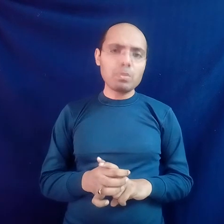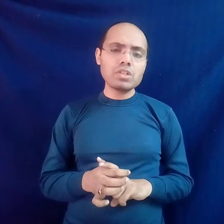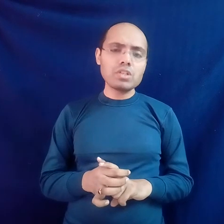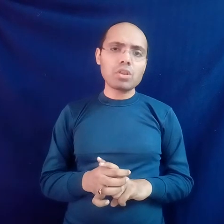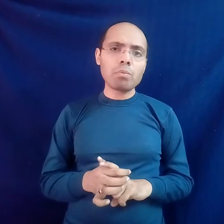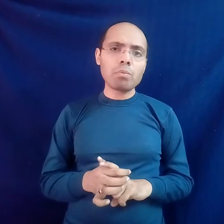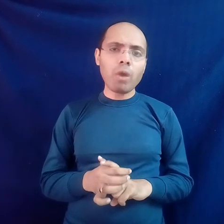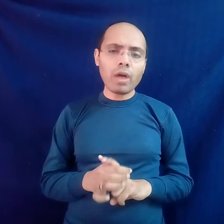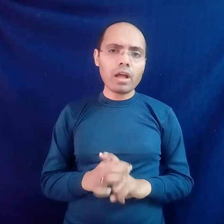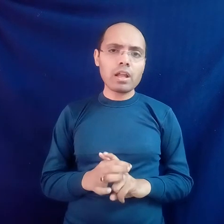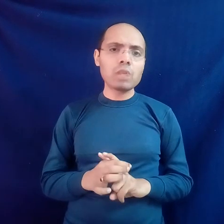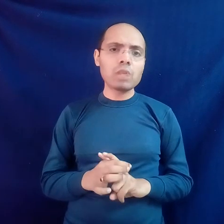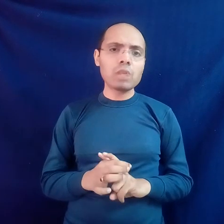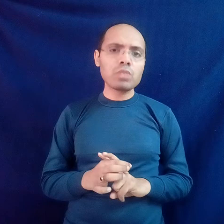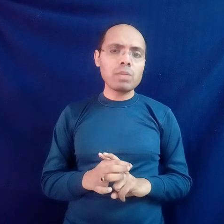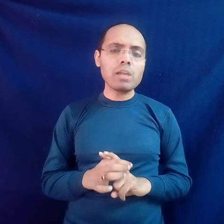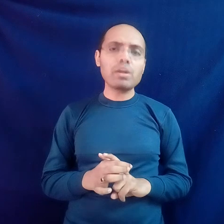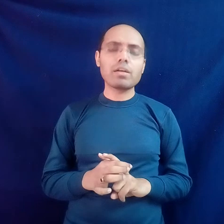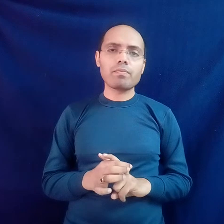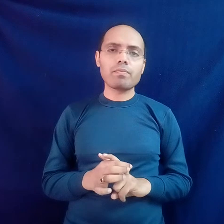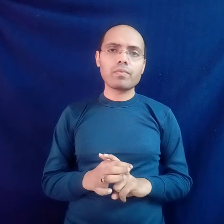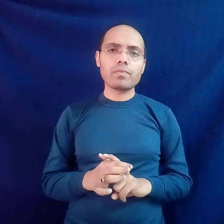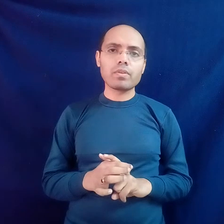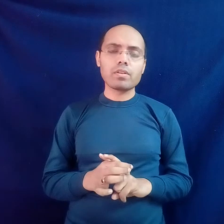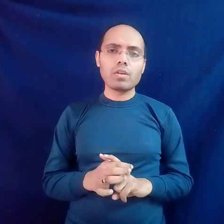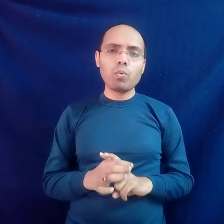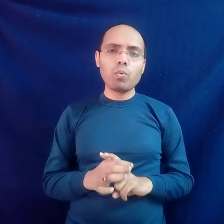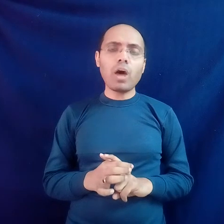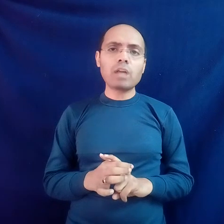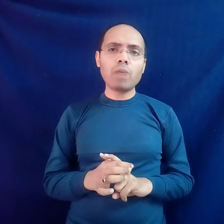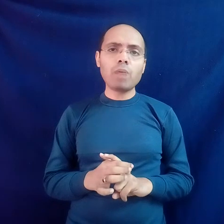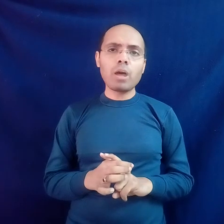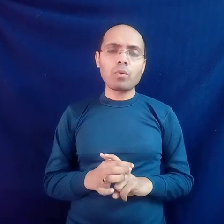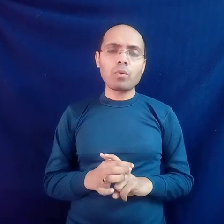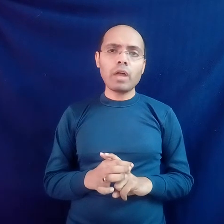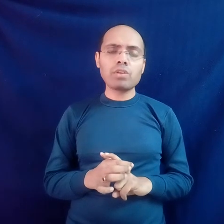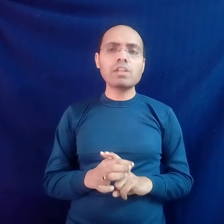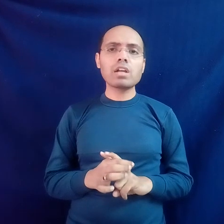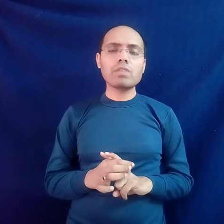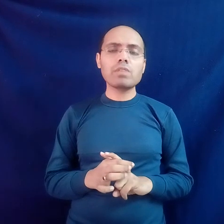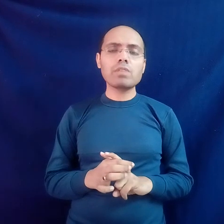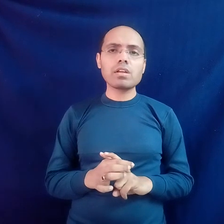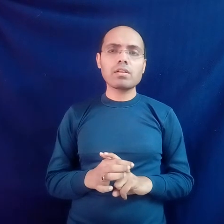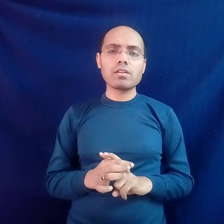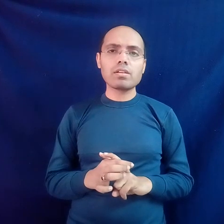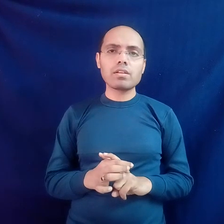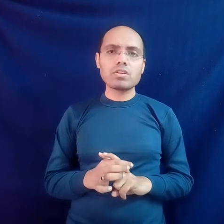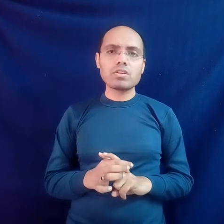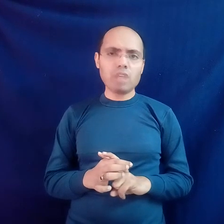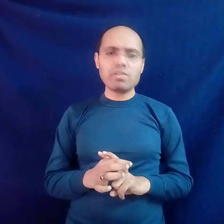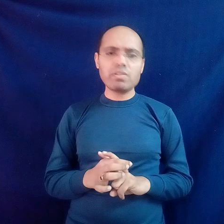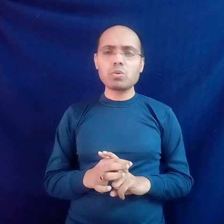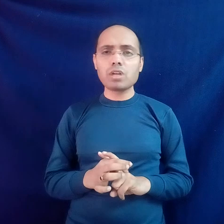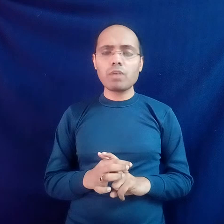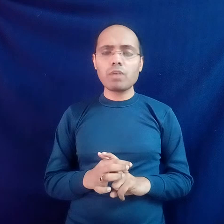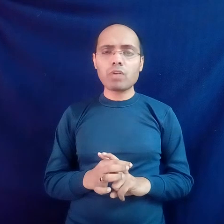चीजें संभव है, लेकिन उसकी भी लिमिट है। वो आत्मा आपको एक्सटर्नल तकलीफ देगी, शारीरिक कुछ तकलीफ एक्सटर्नल